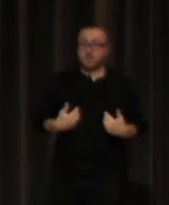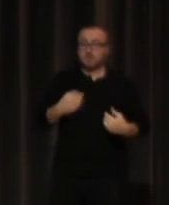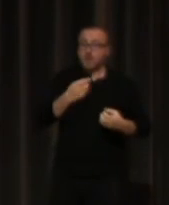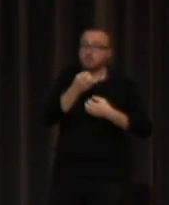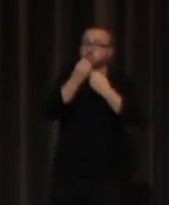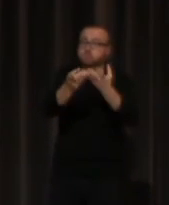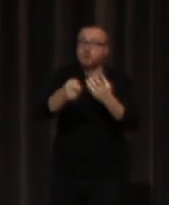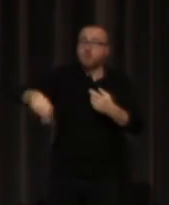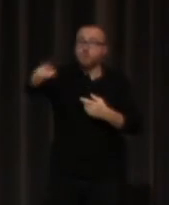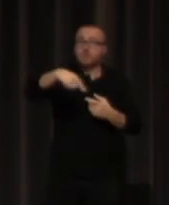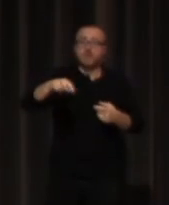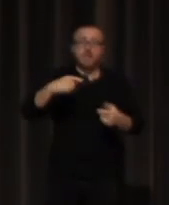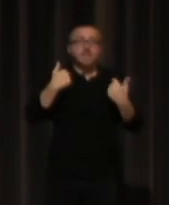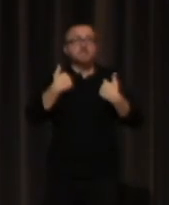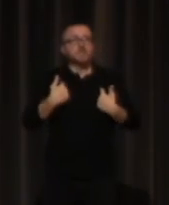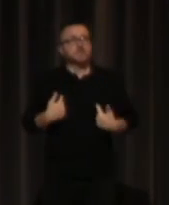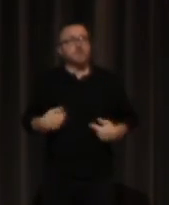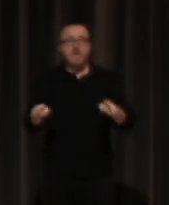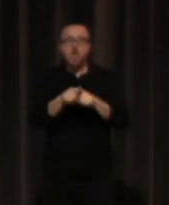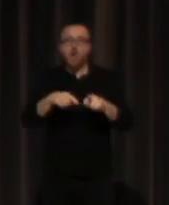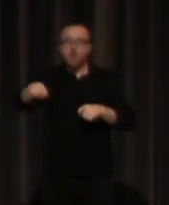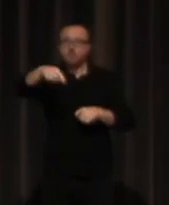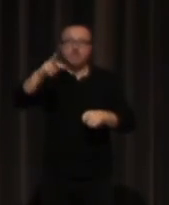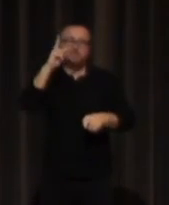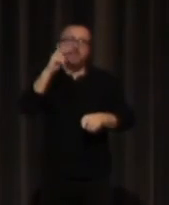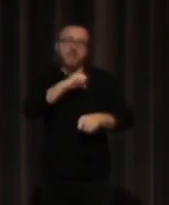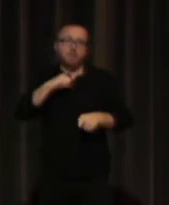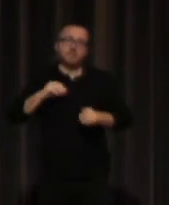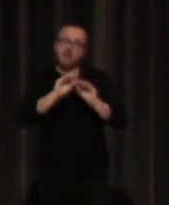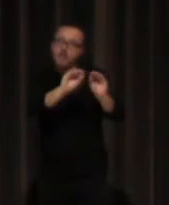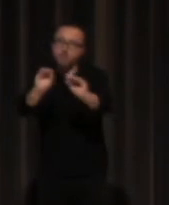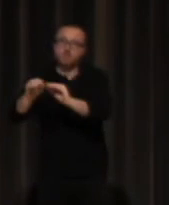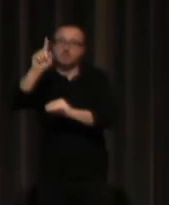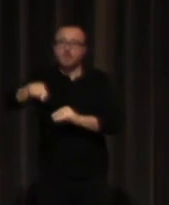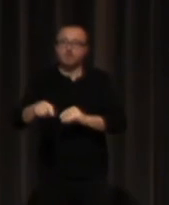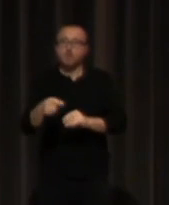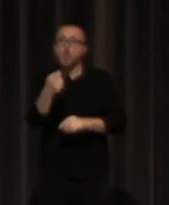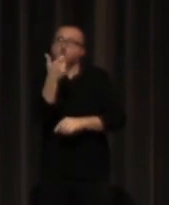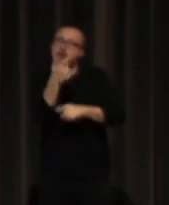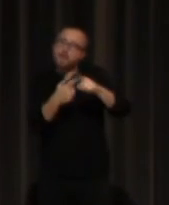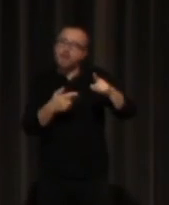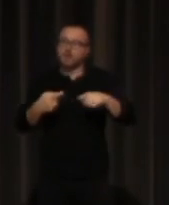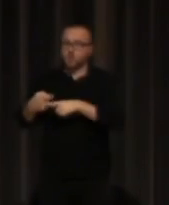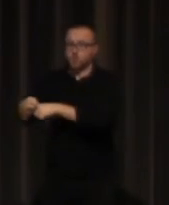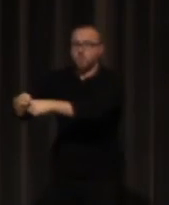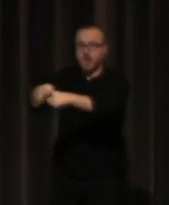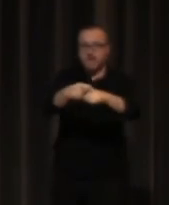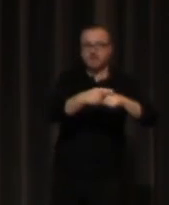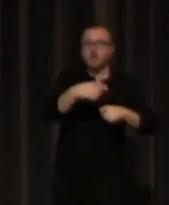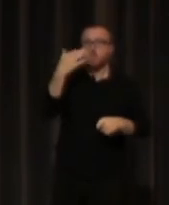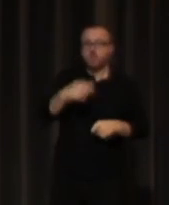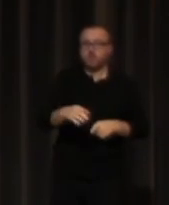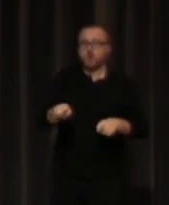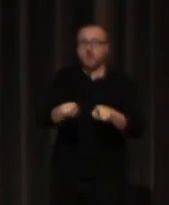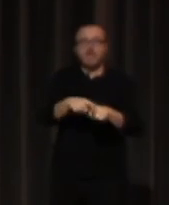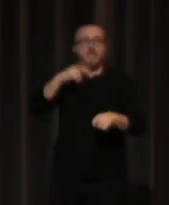si les poguessin dir una sola vegada, com si encara poguéssim conservar aquesta vivència única.